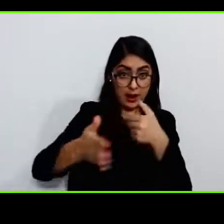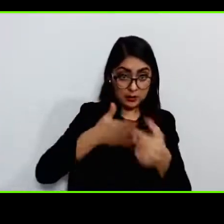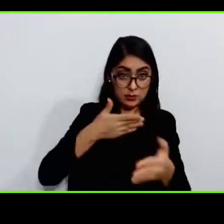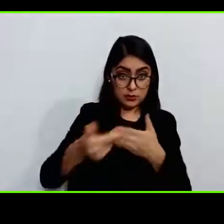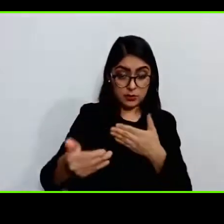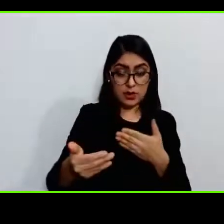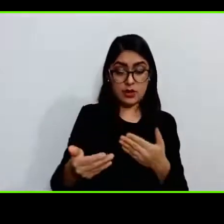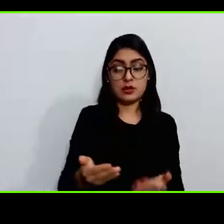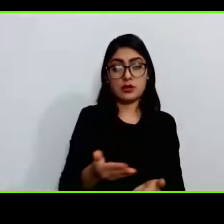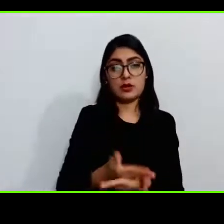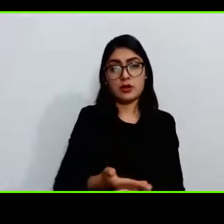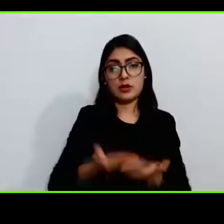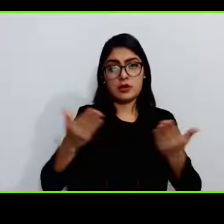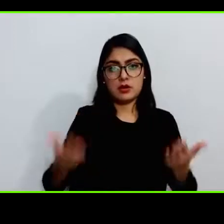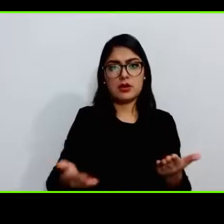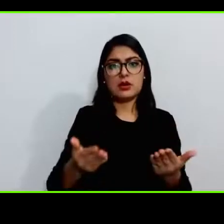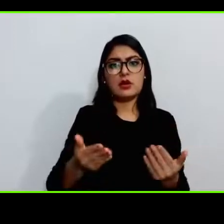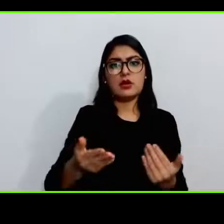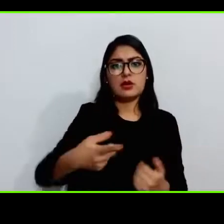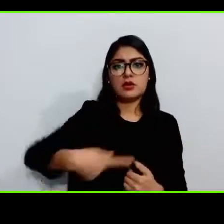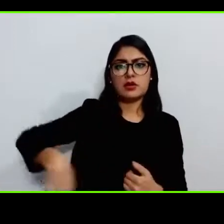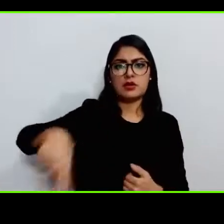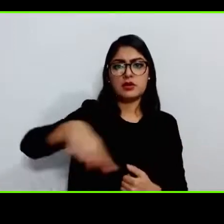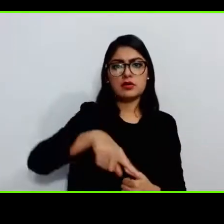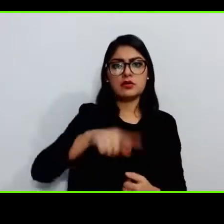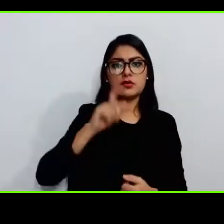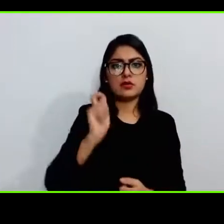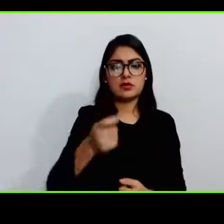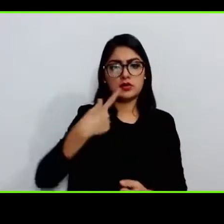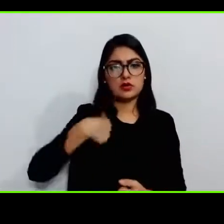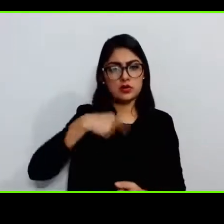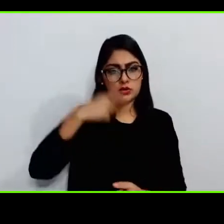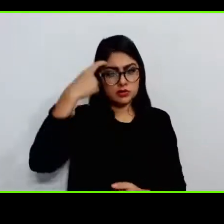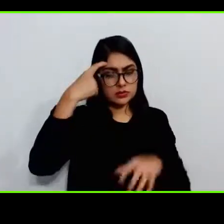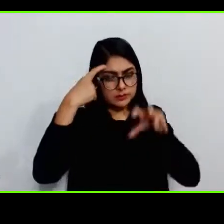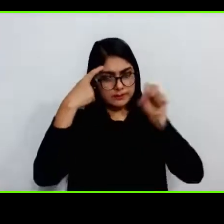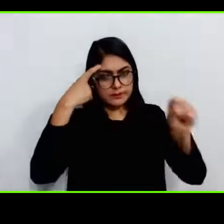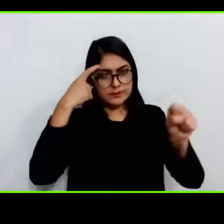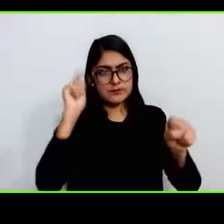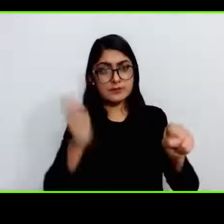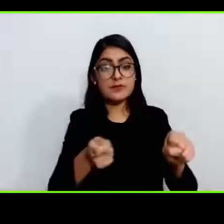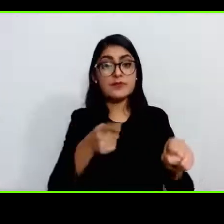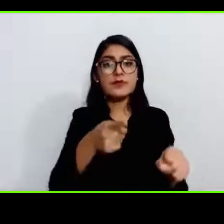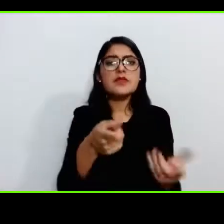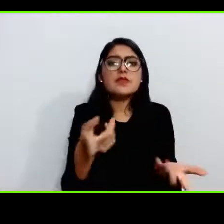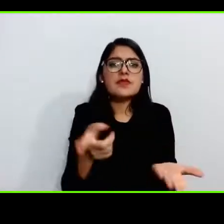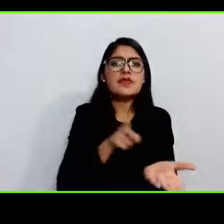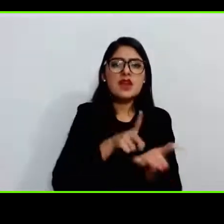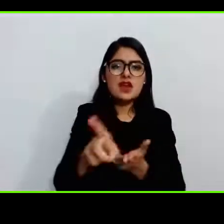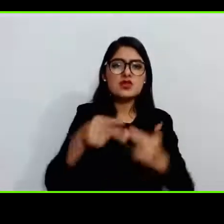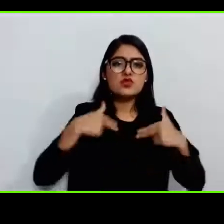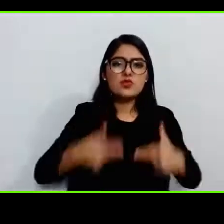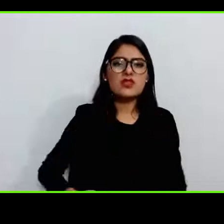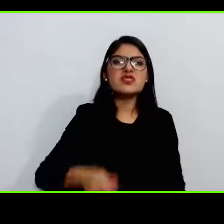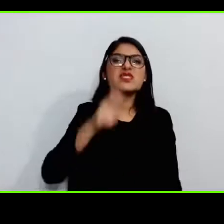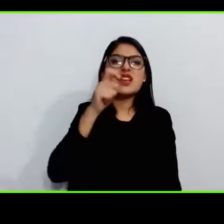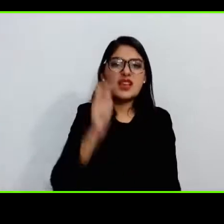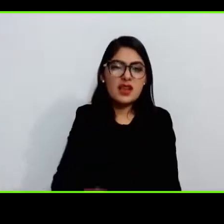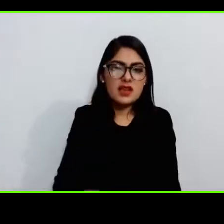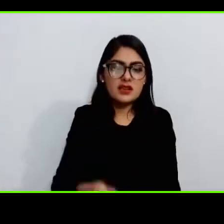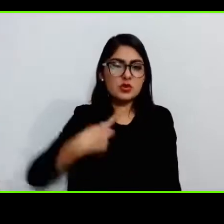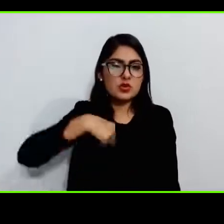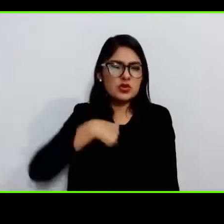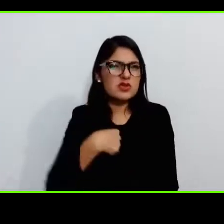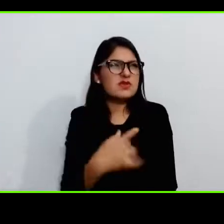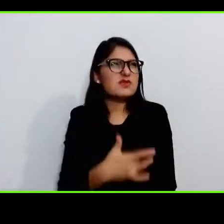principales, una de las principales nociones que hay que definir es qué entendemos por derechos humanos, cuál es su papel, cuál es el rol que juegan,